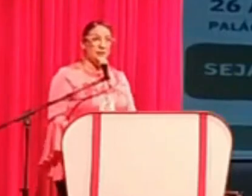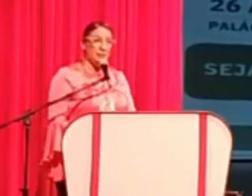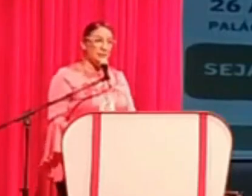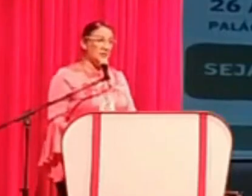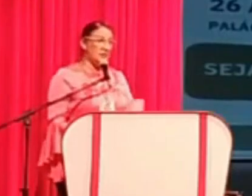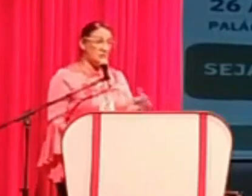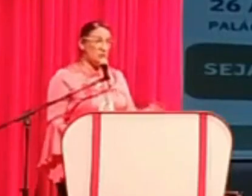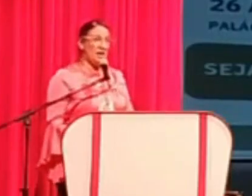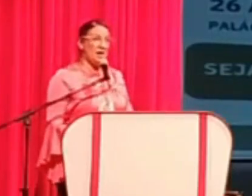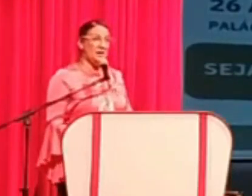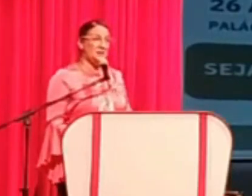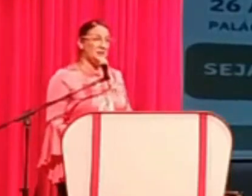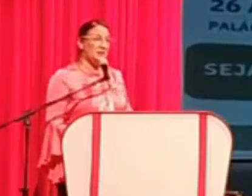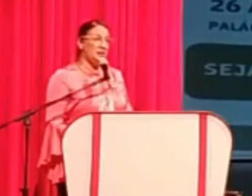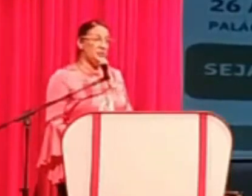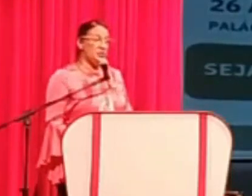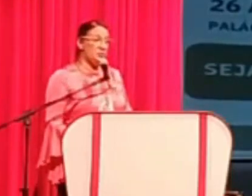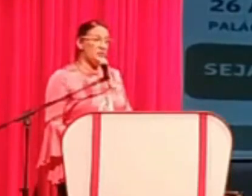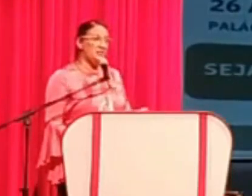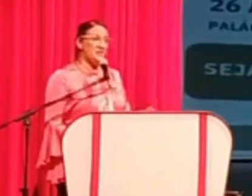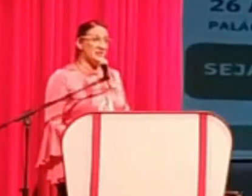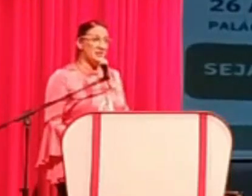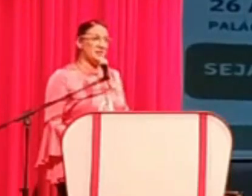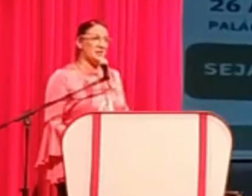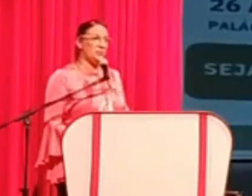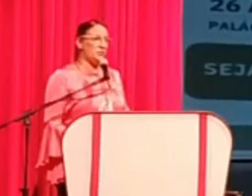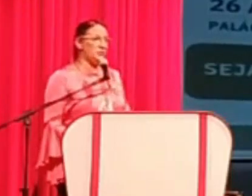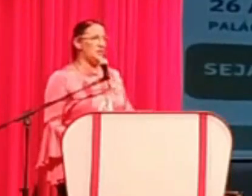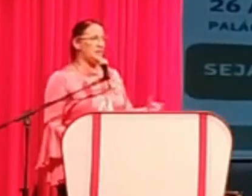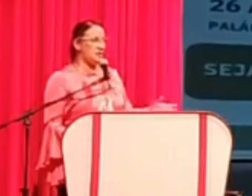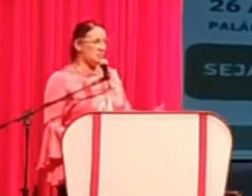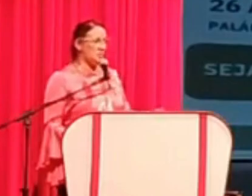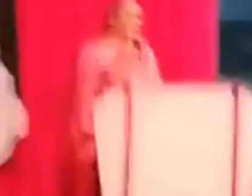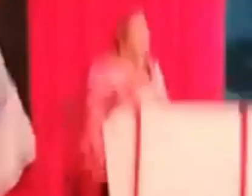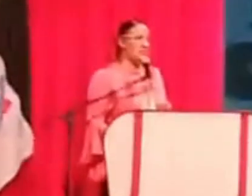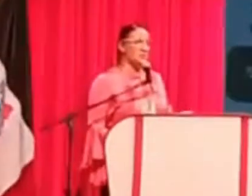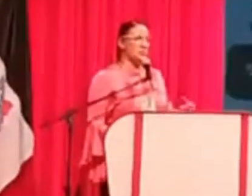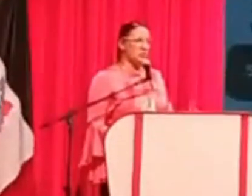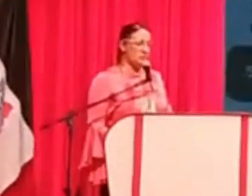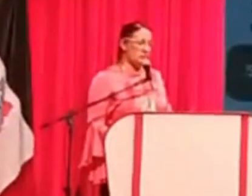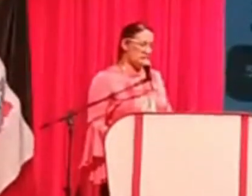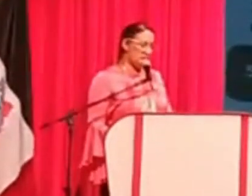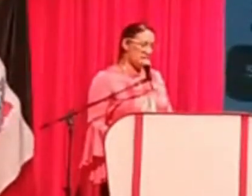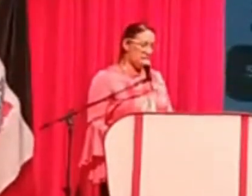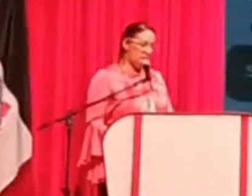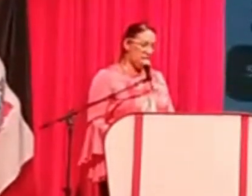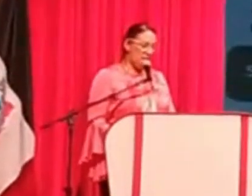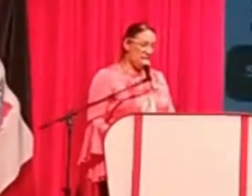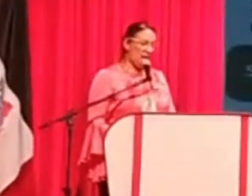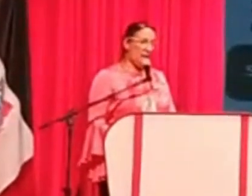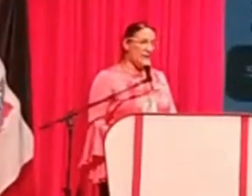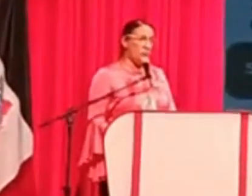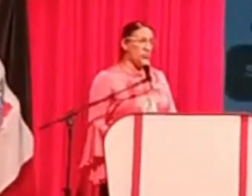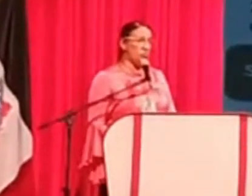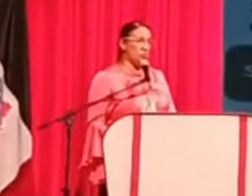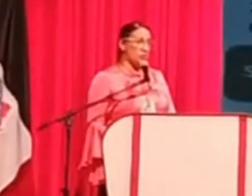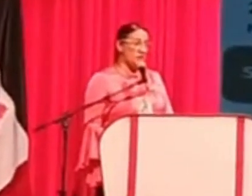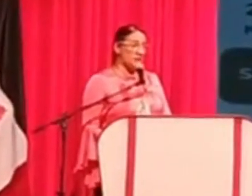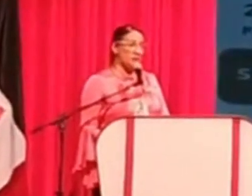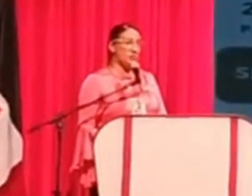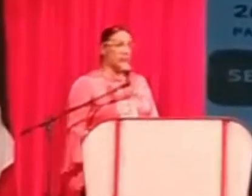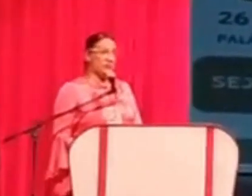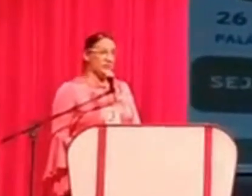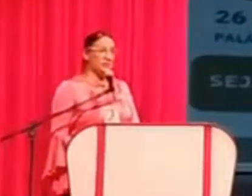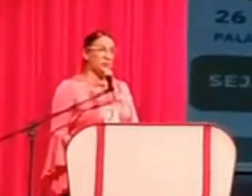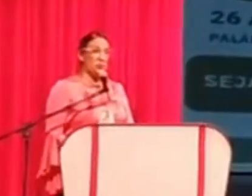município, demandas regionais. E o que a gente puder fazer, assim, enquanto gabinete Michele Quintas, estou à disposição. Em agosto, nós